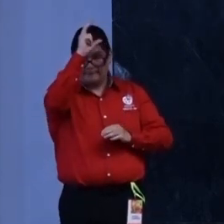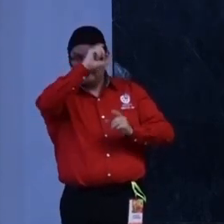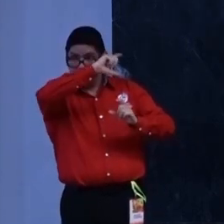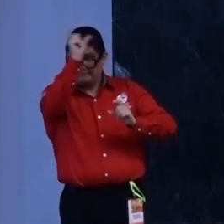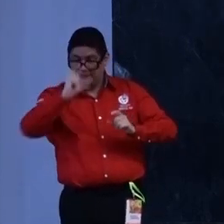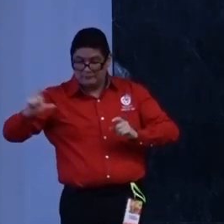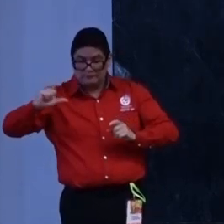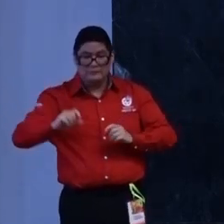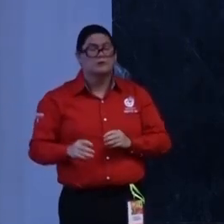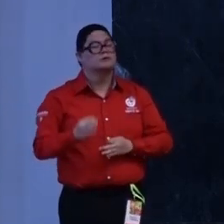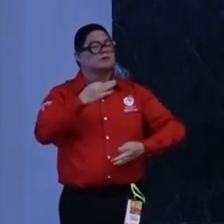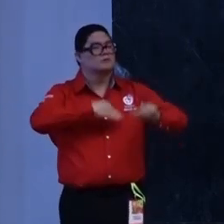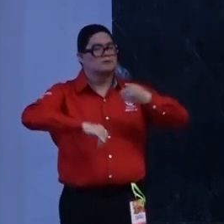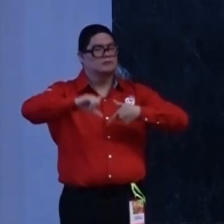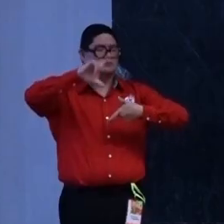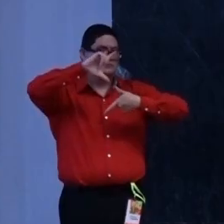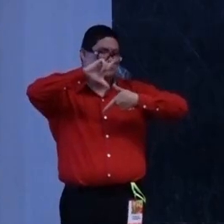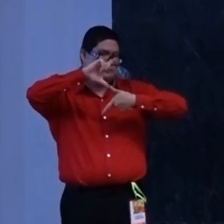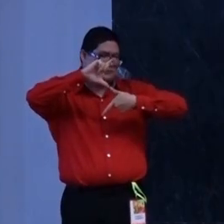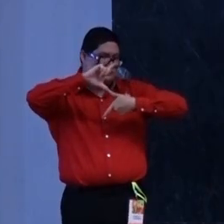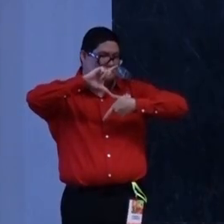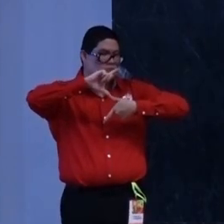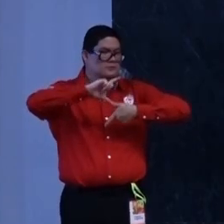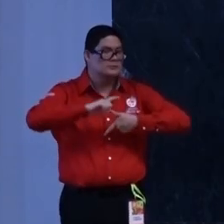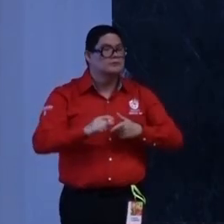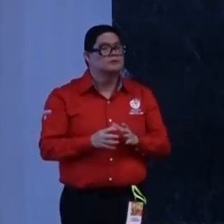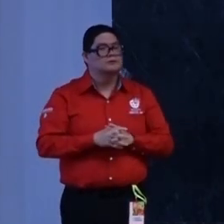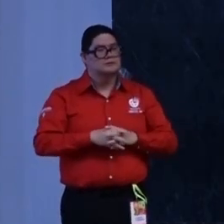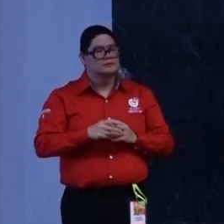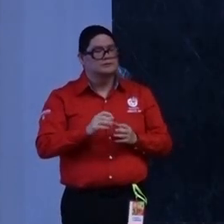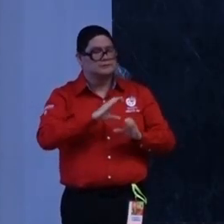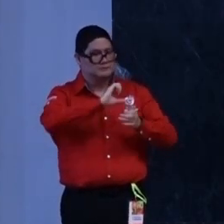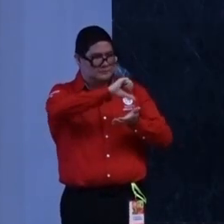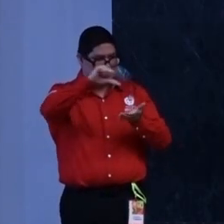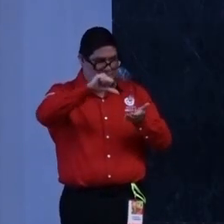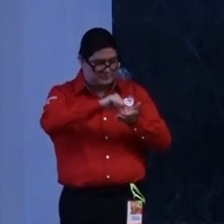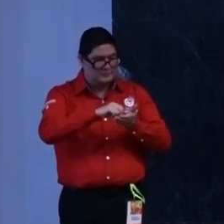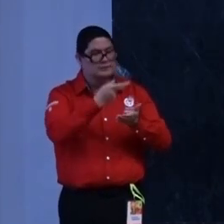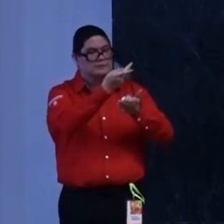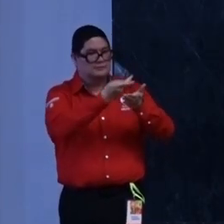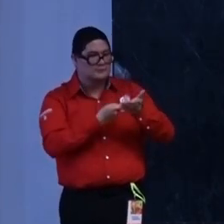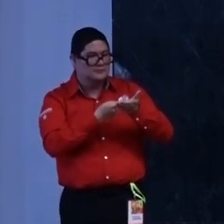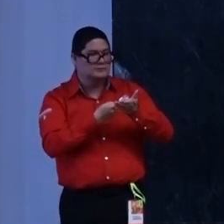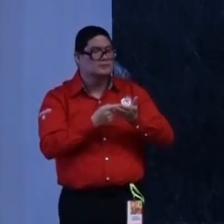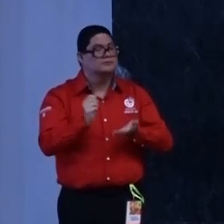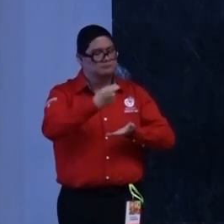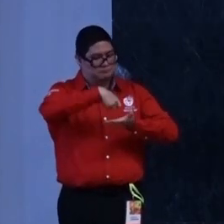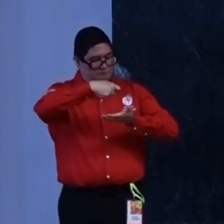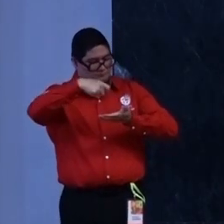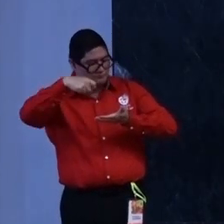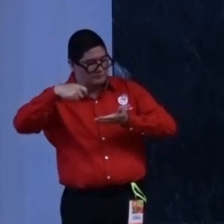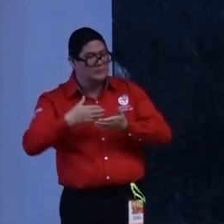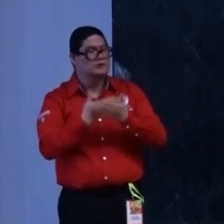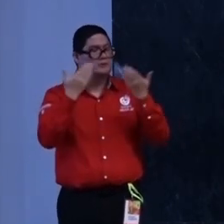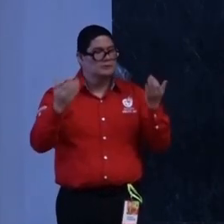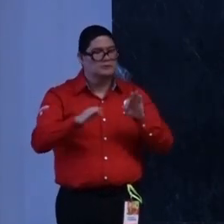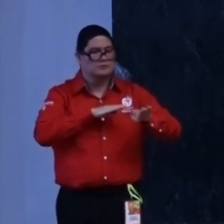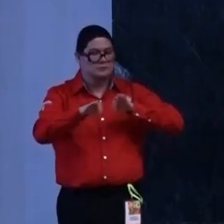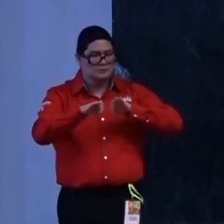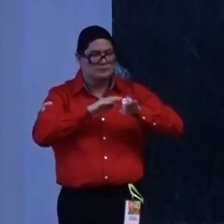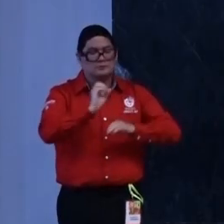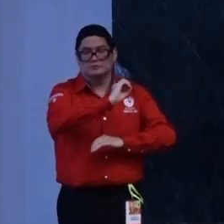América Latina, en asociarse a la Red Latinoamericana de Centros y Programas de Escritura, y actualmente trabaja